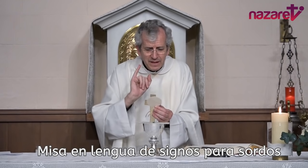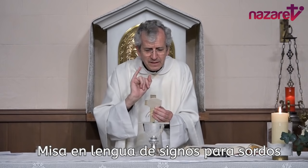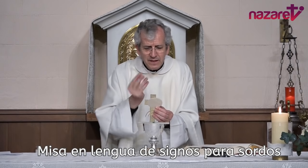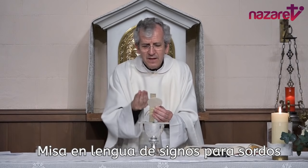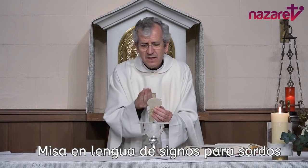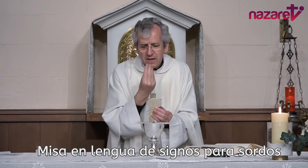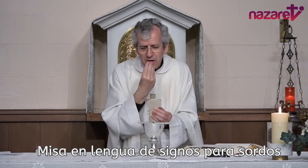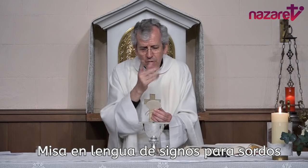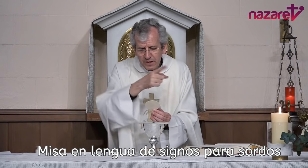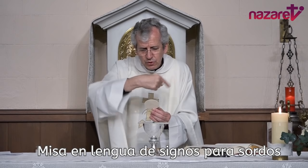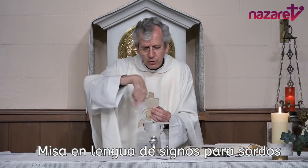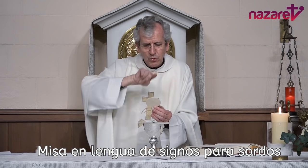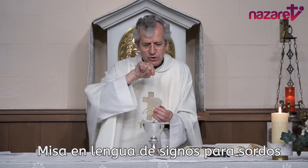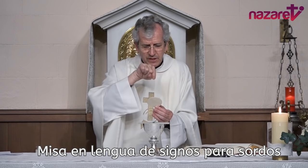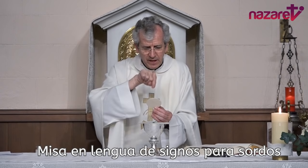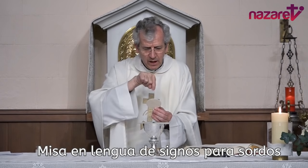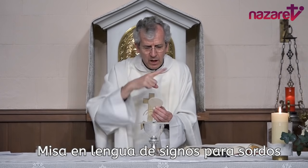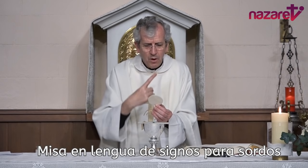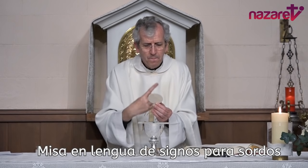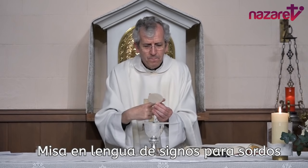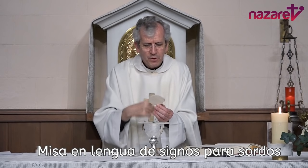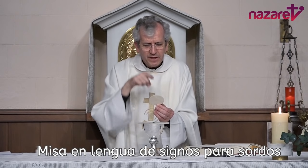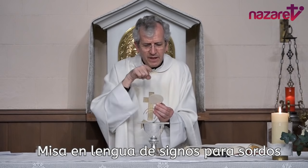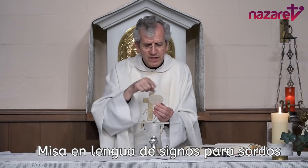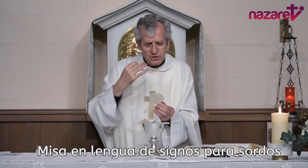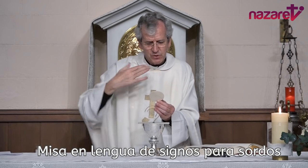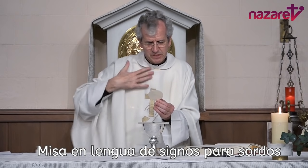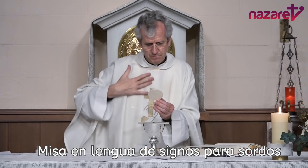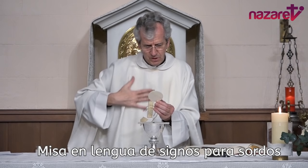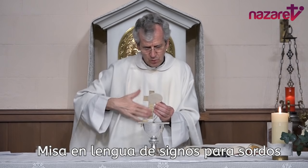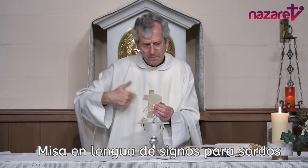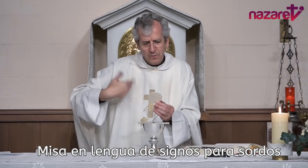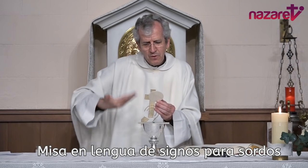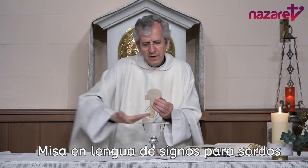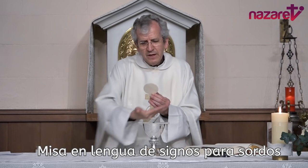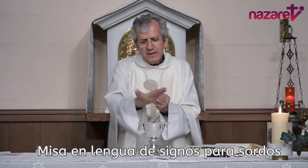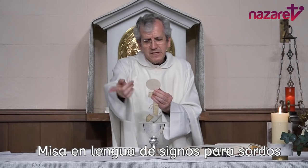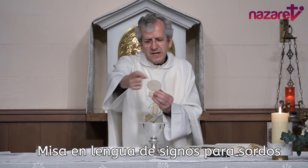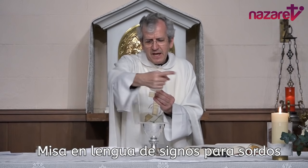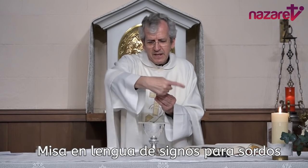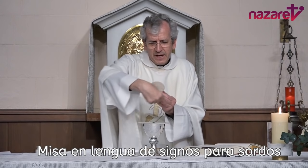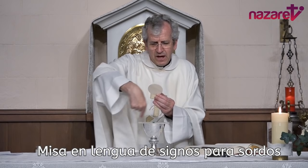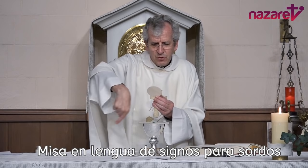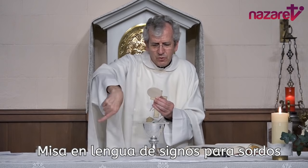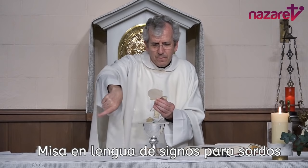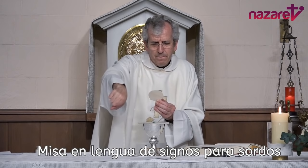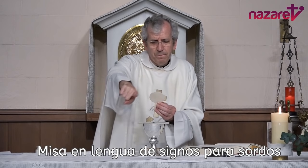Tomad y comed todos de él, porque esto es mi cuerpo, que será entregado